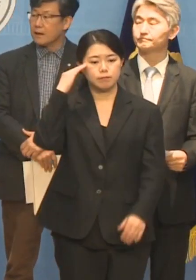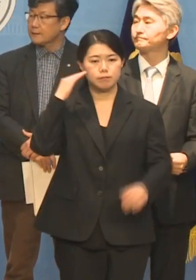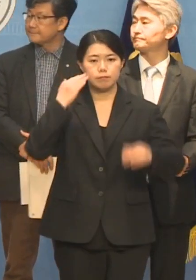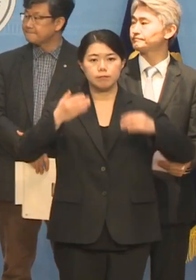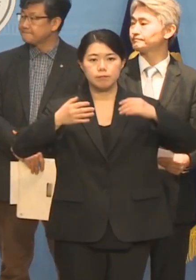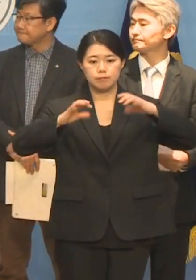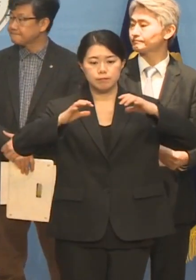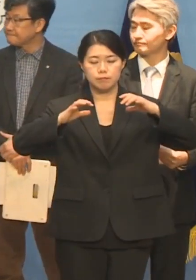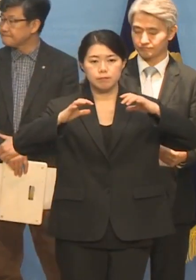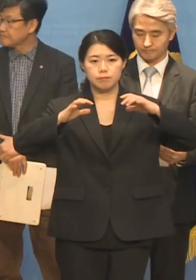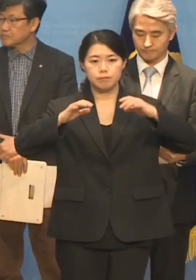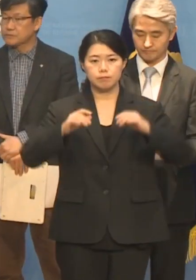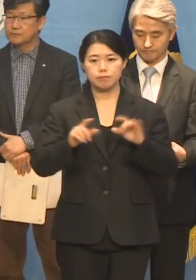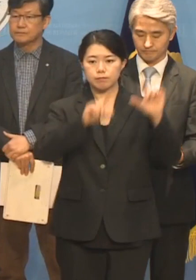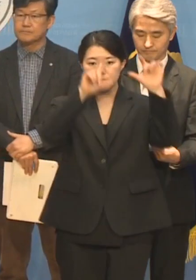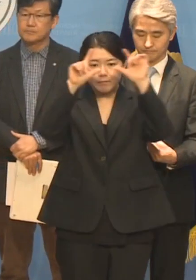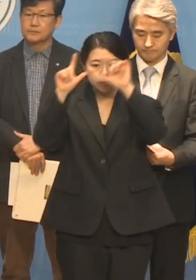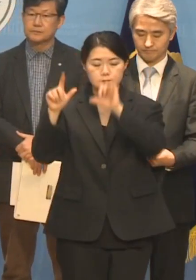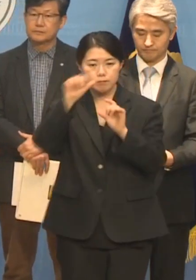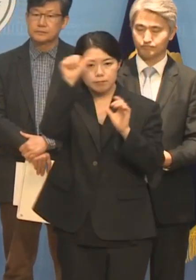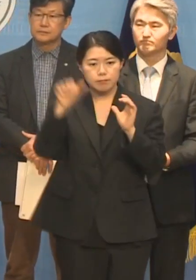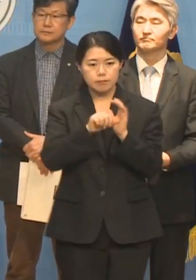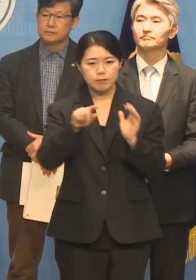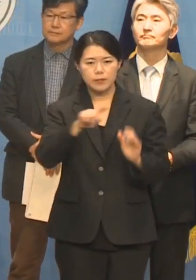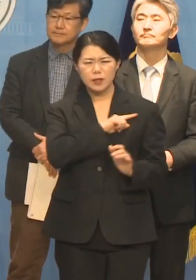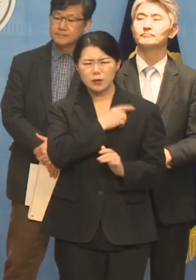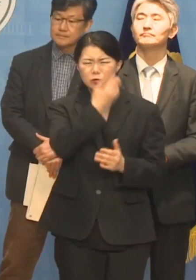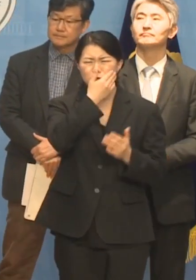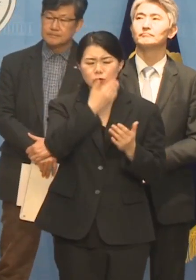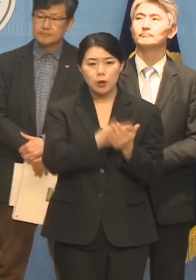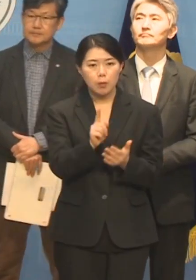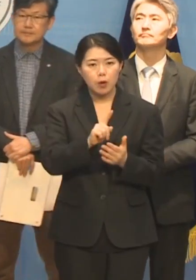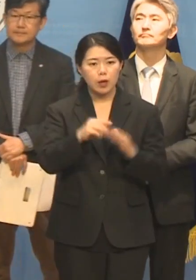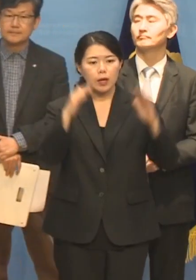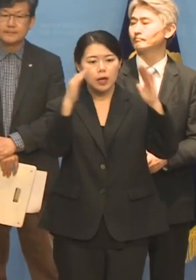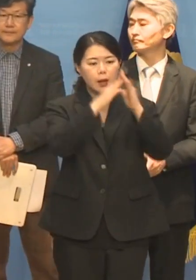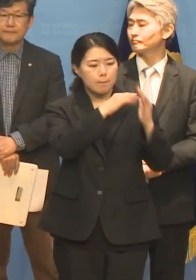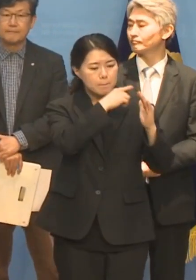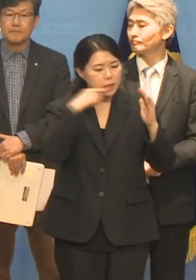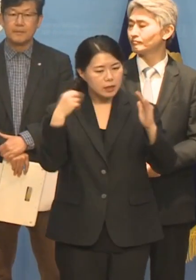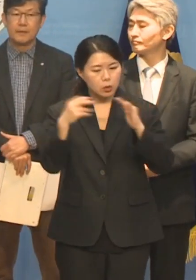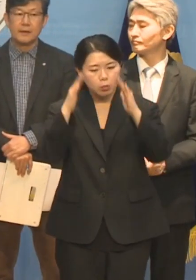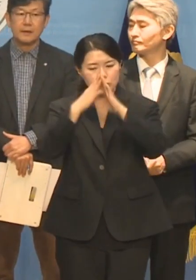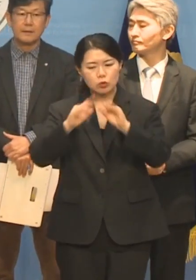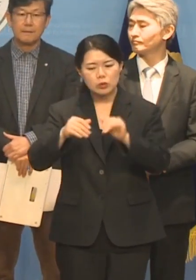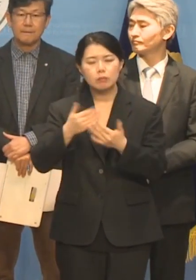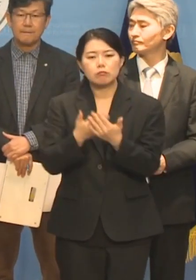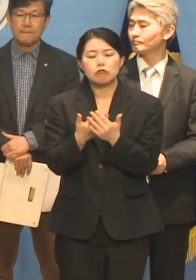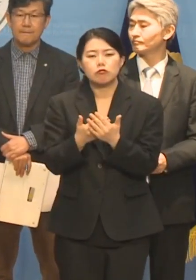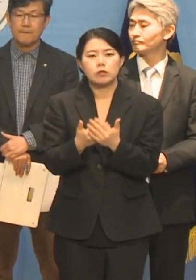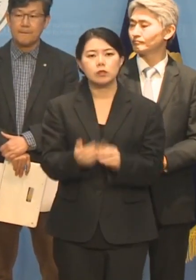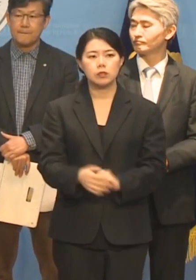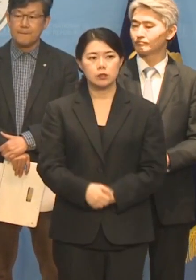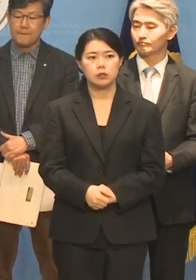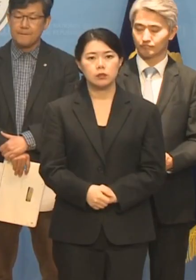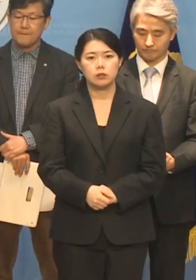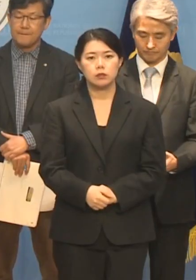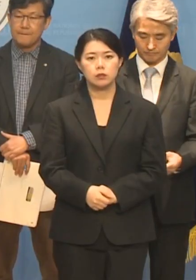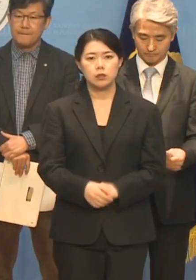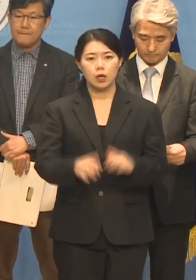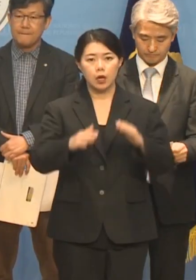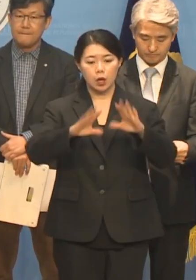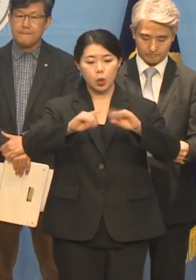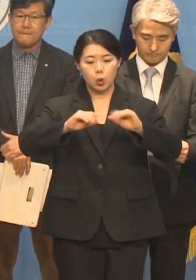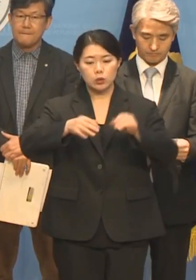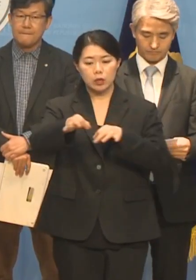대한민국의 이 민생에서 가장 큰 경제 뇌관이 가계부채와 부동산 불안입니다. 이번 토지거래